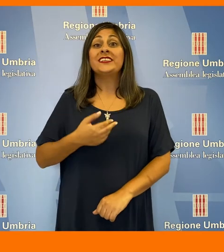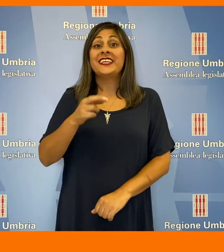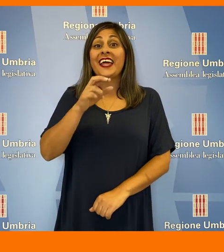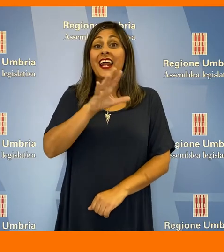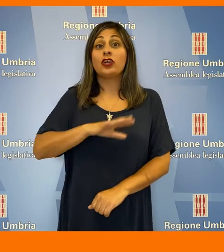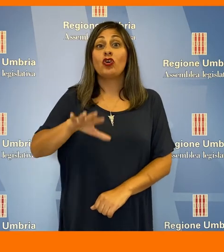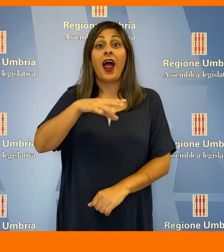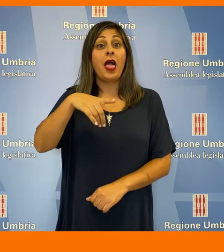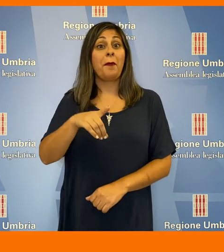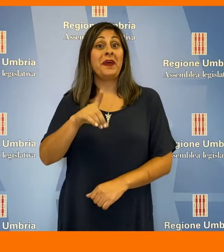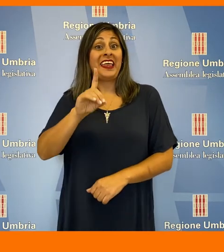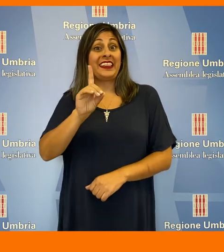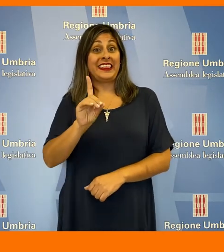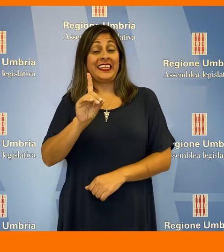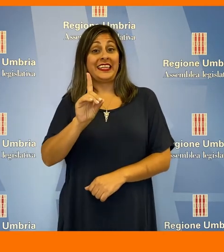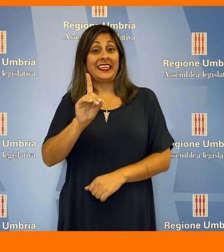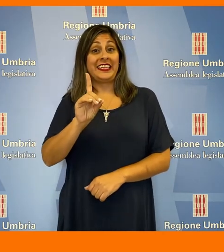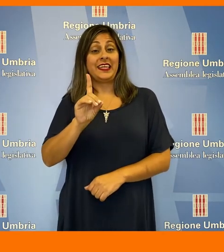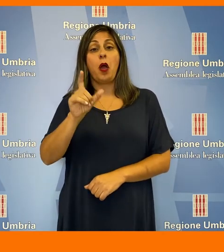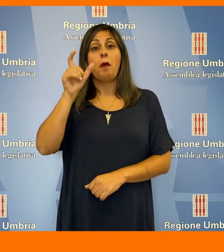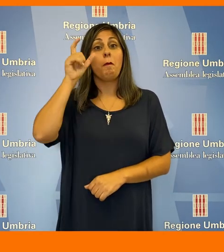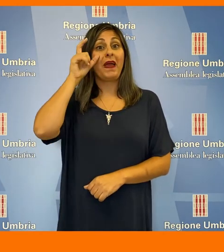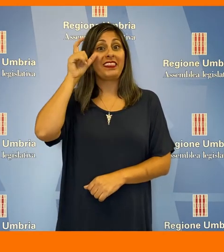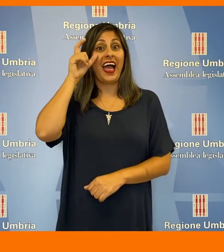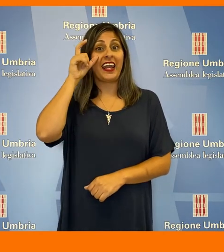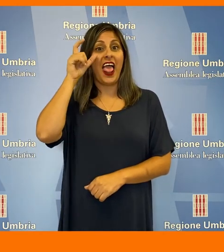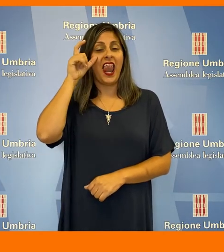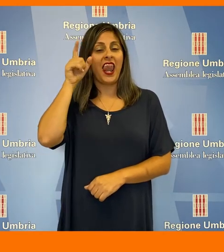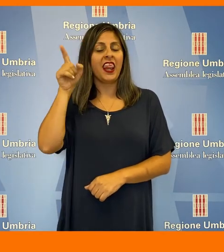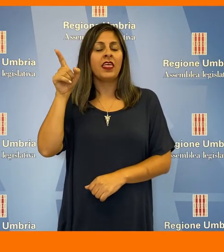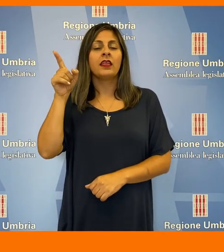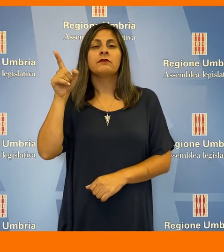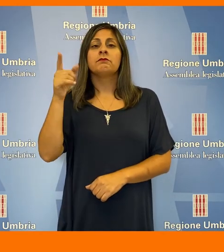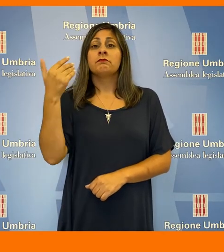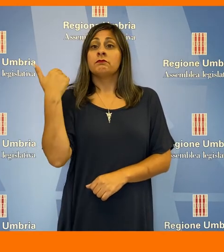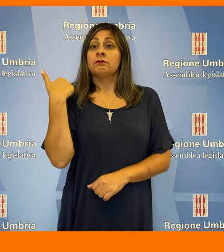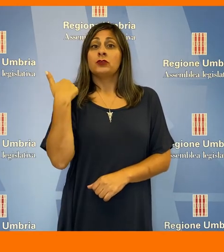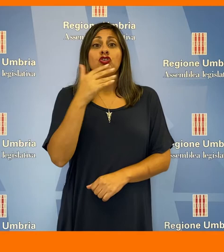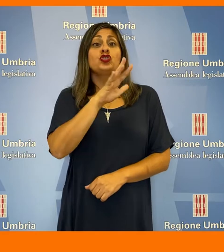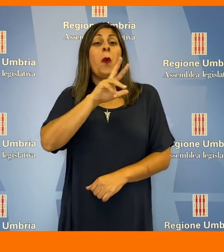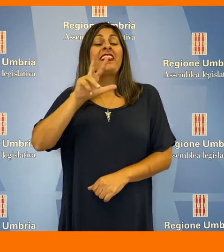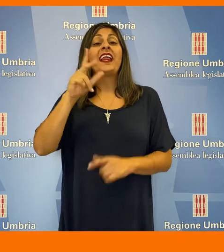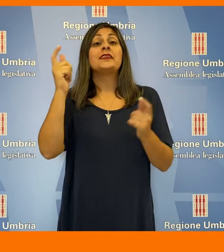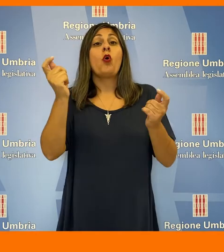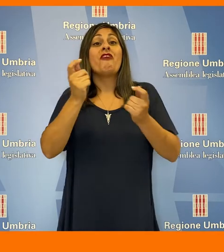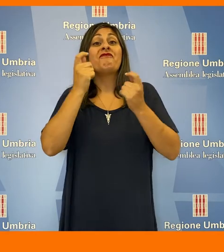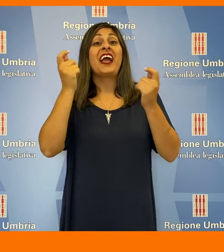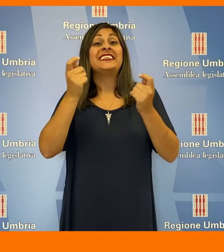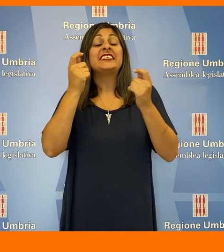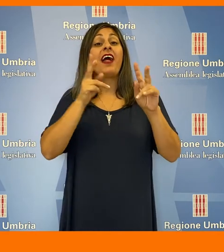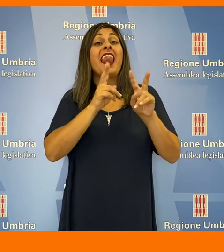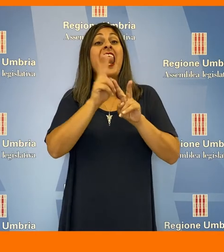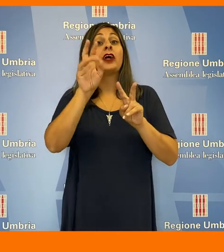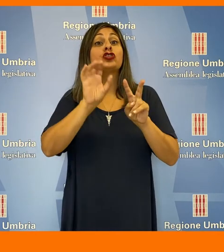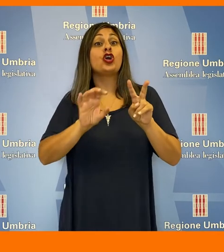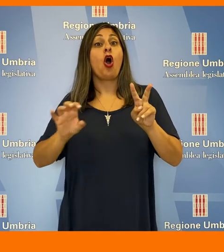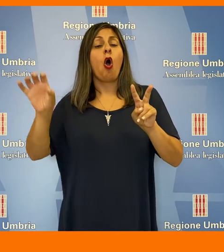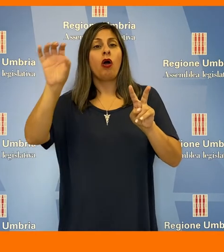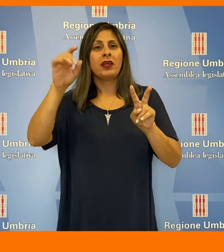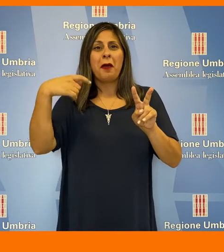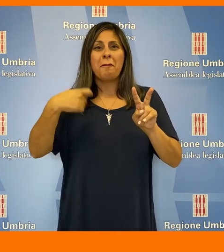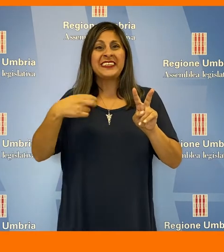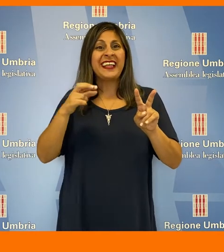Per il consigliere regionale del Partito Democratico, Michele Bettarelli, l'assenza della presidente della Giunta